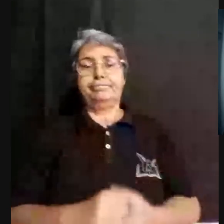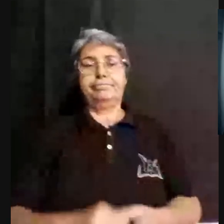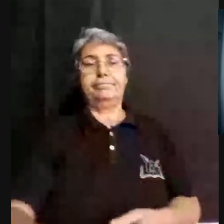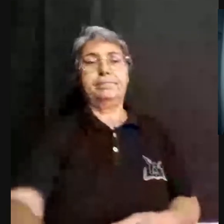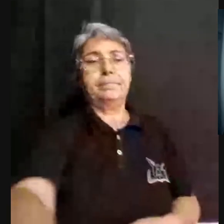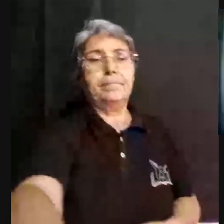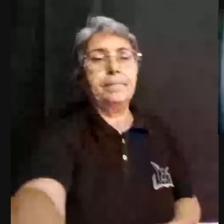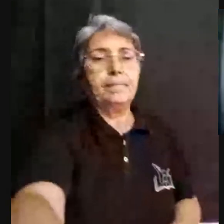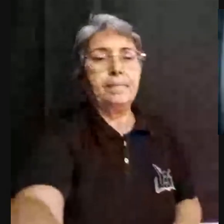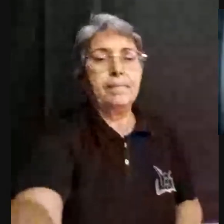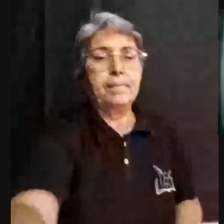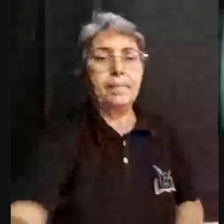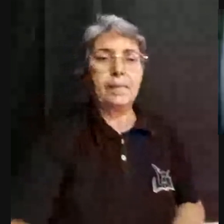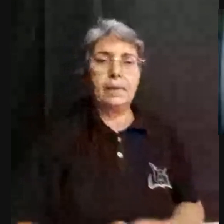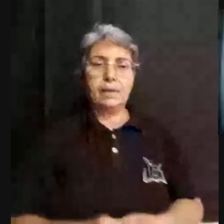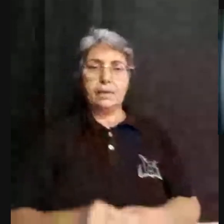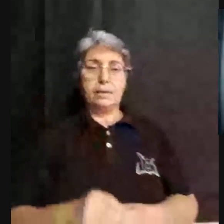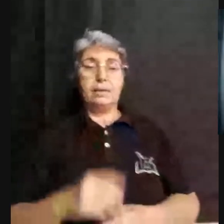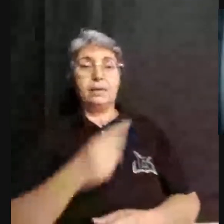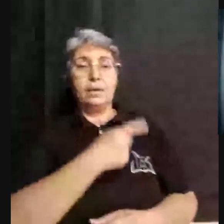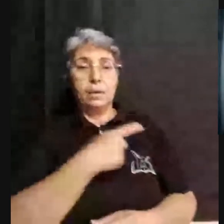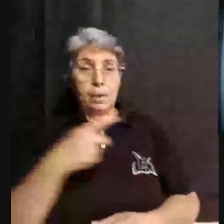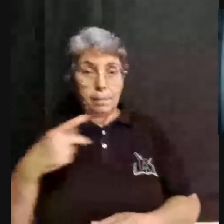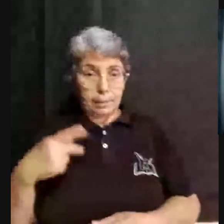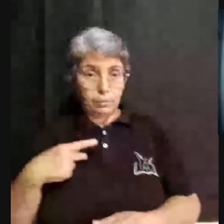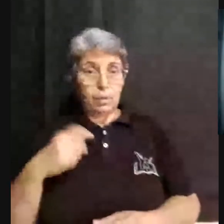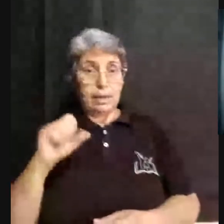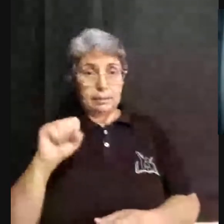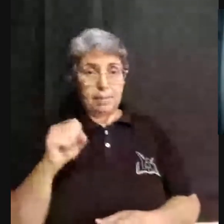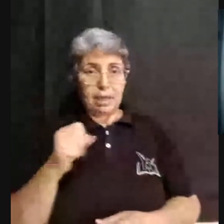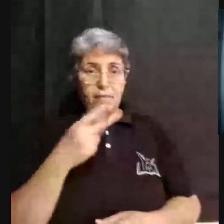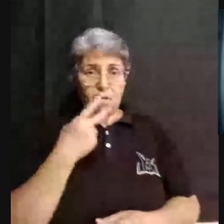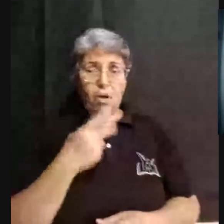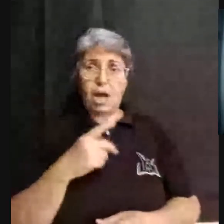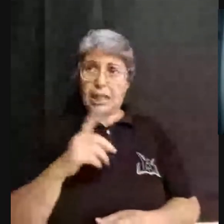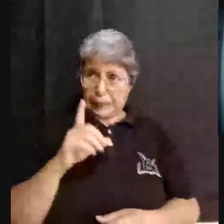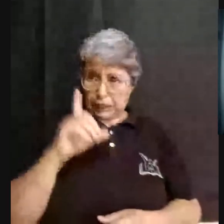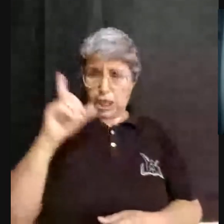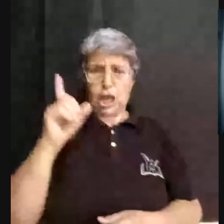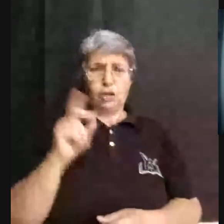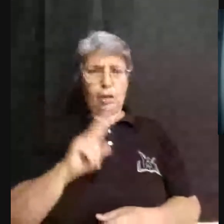alto clamor. E aqui ele advoga por uma teologia